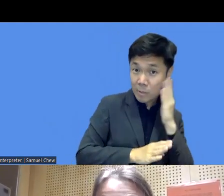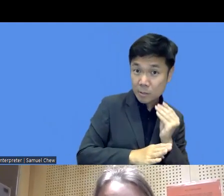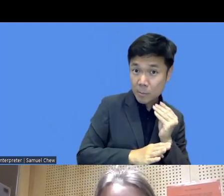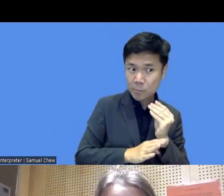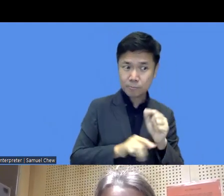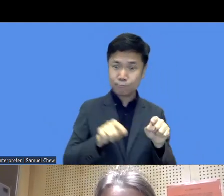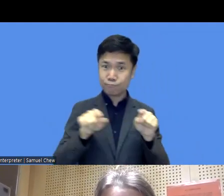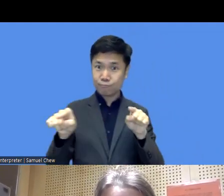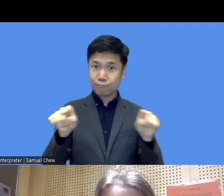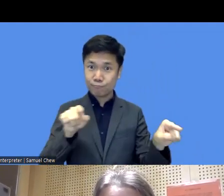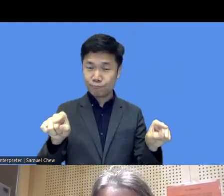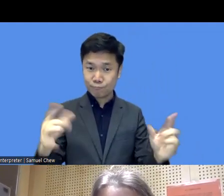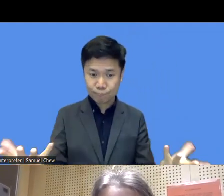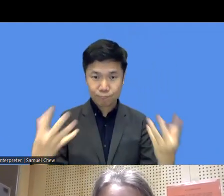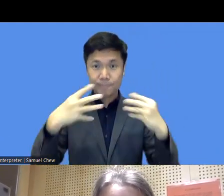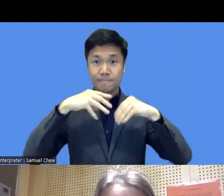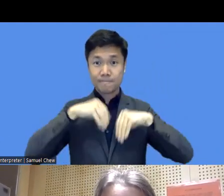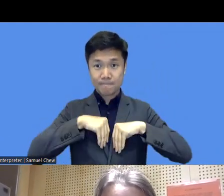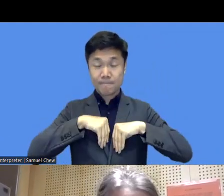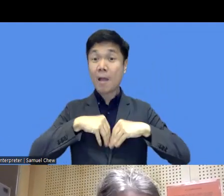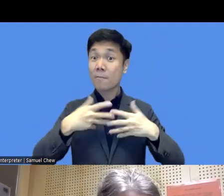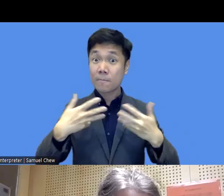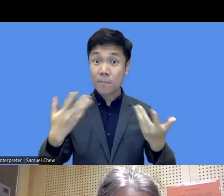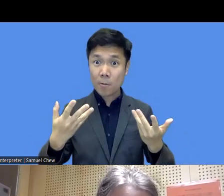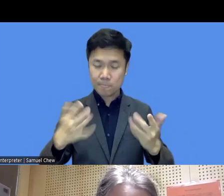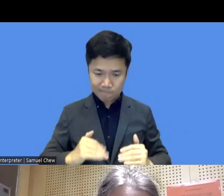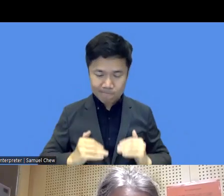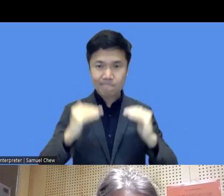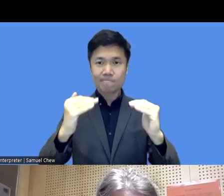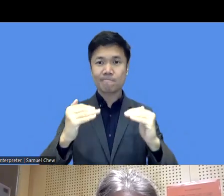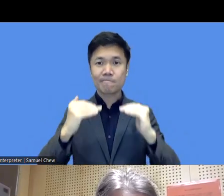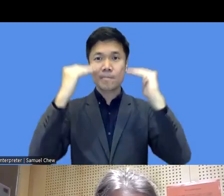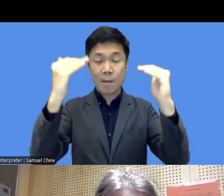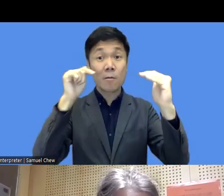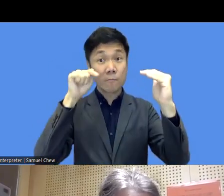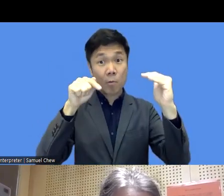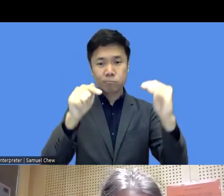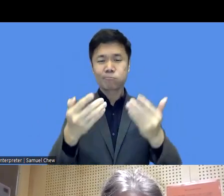los accesos humanitarios para ayudar a los refugiados?